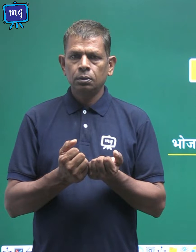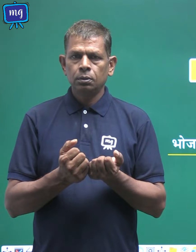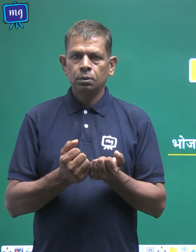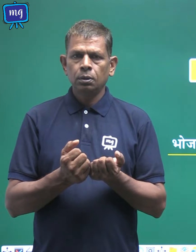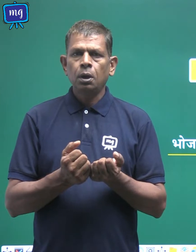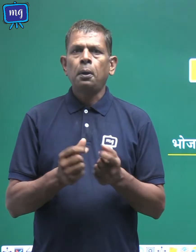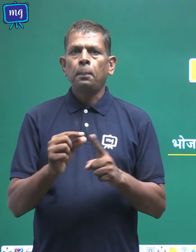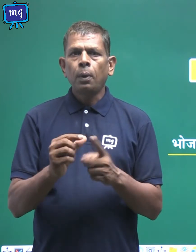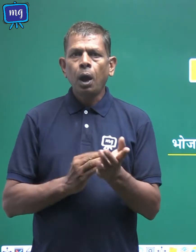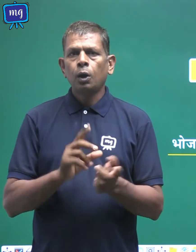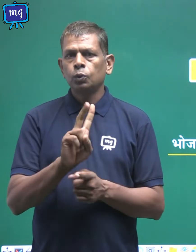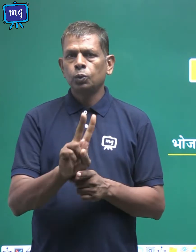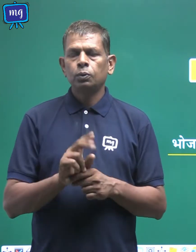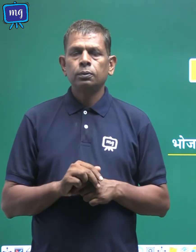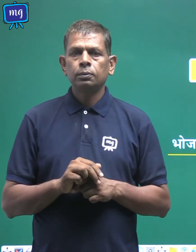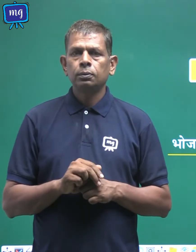भाग 2।